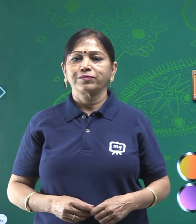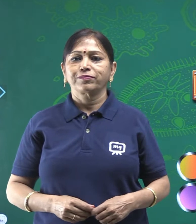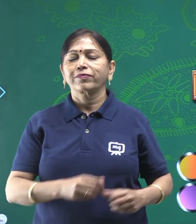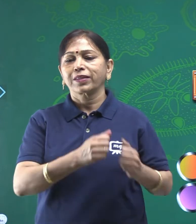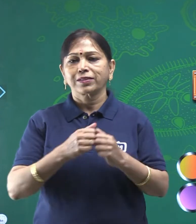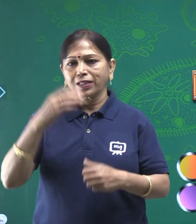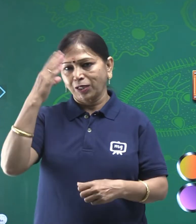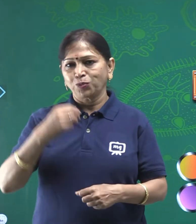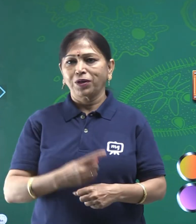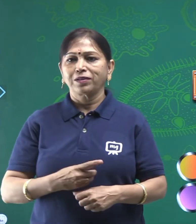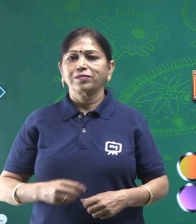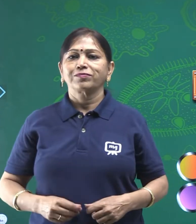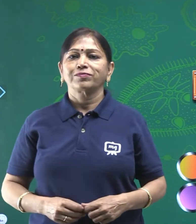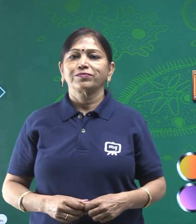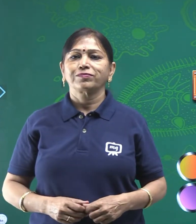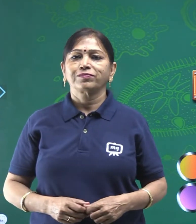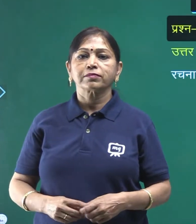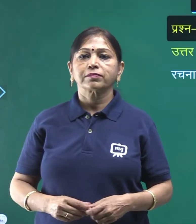साथ अंजू रानी।